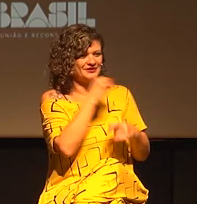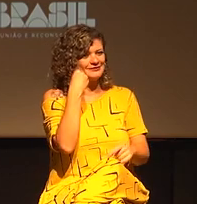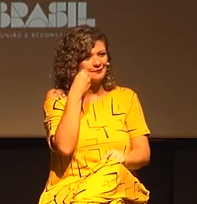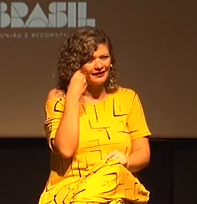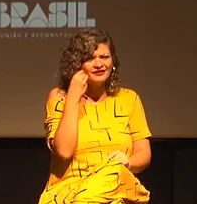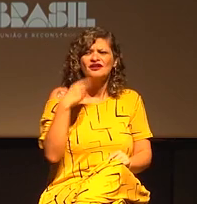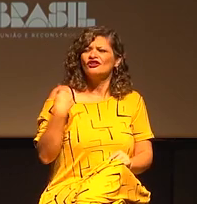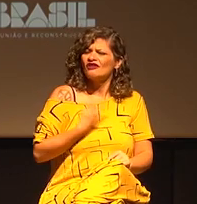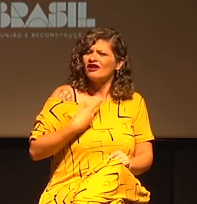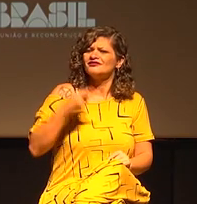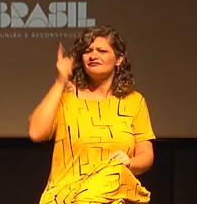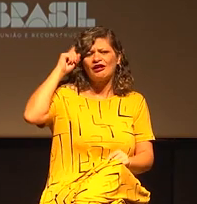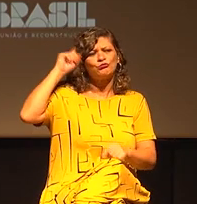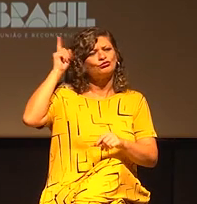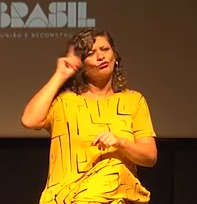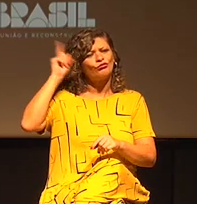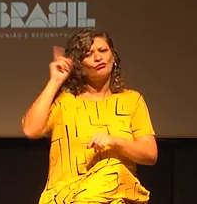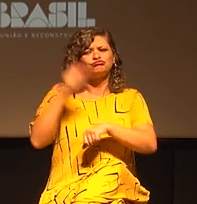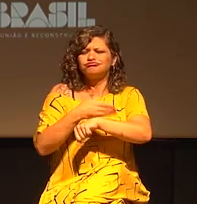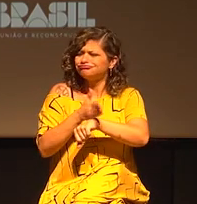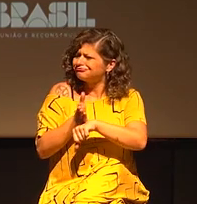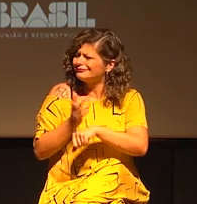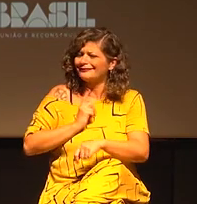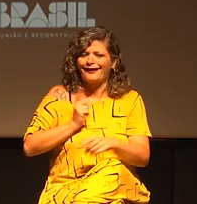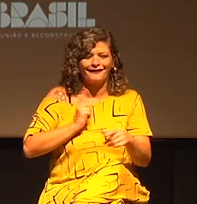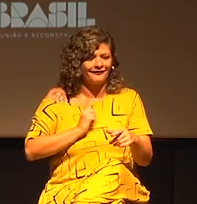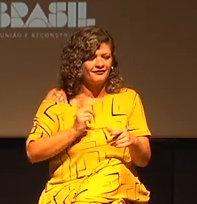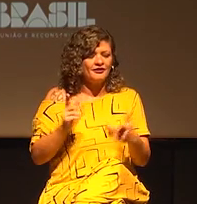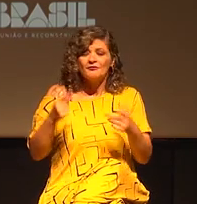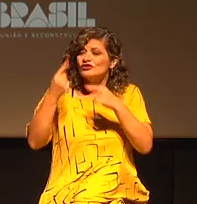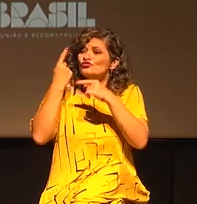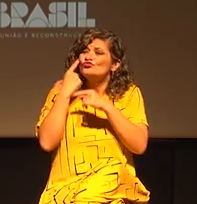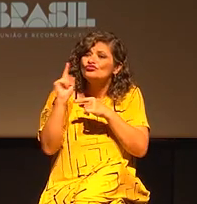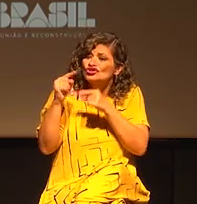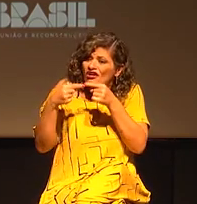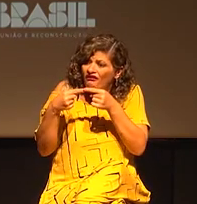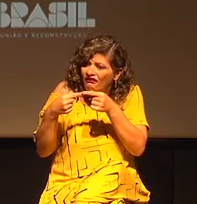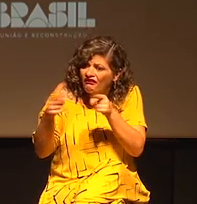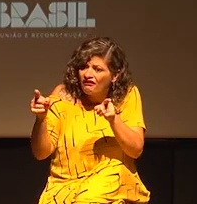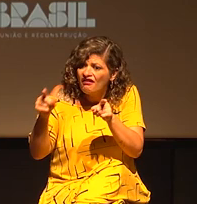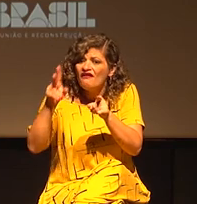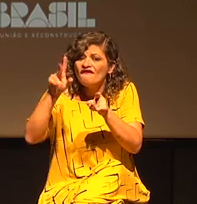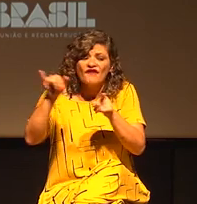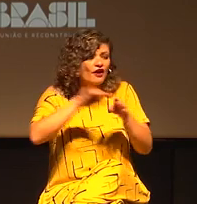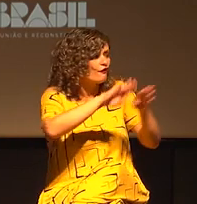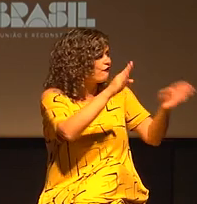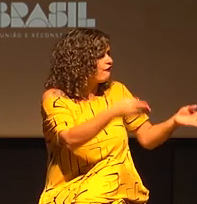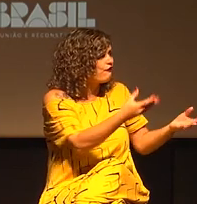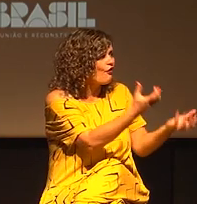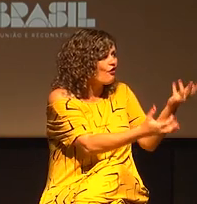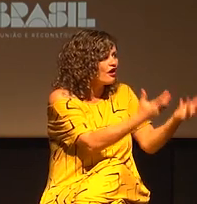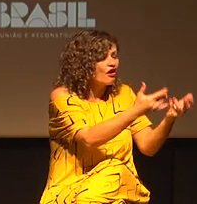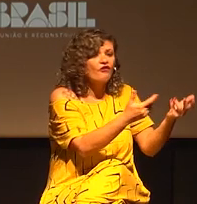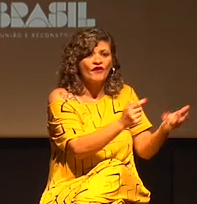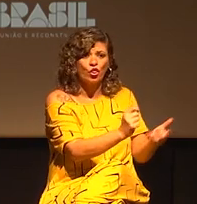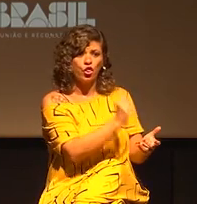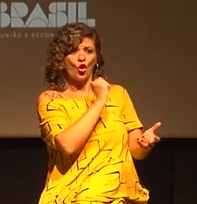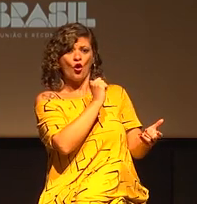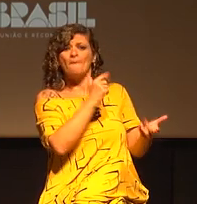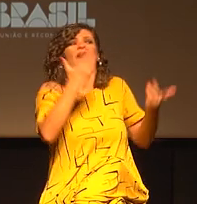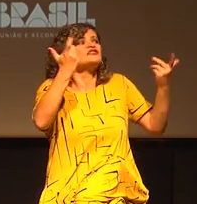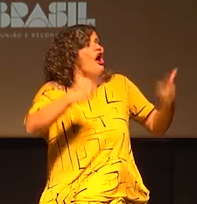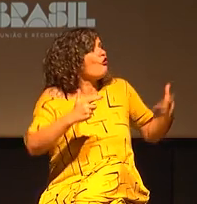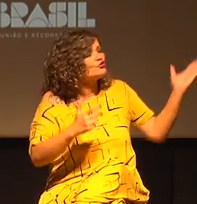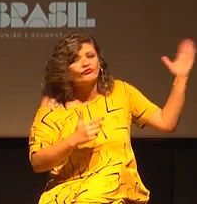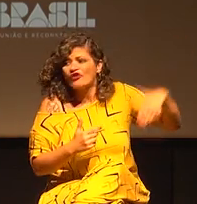vive isso tempo inteiro um dia para inauguração falava gente mas a gente tem um um fogão que vai chegar de doação mas onde que é